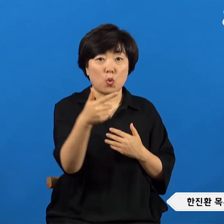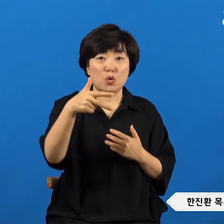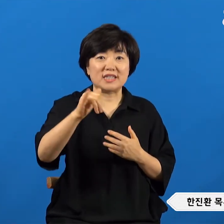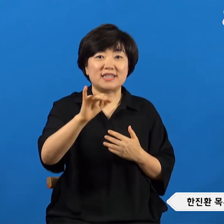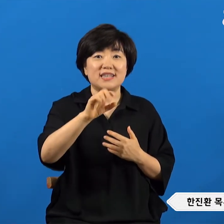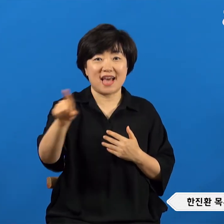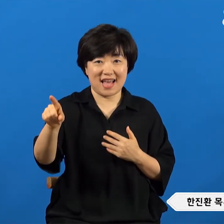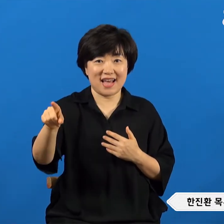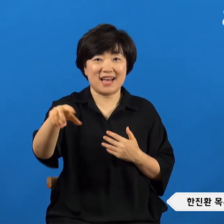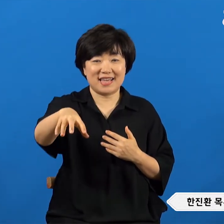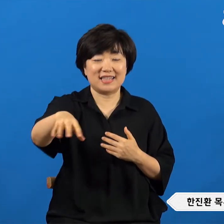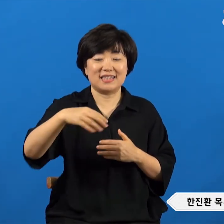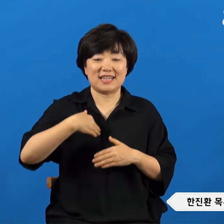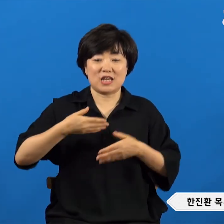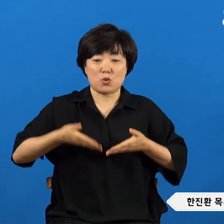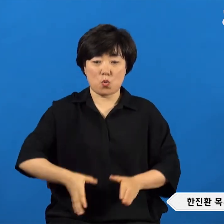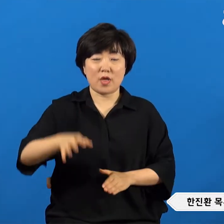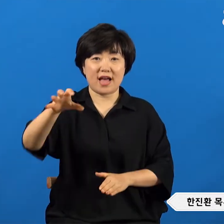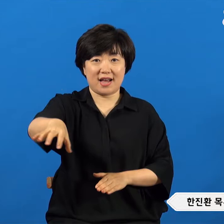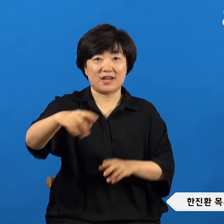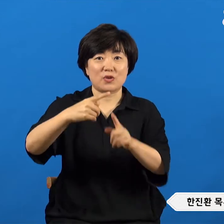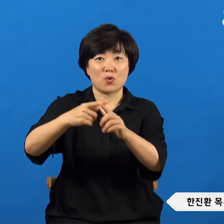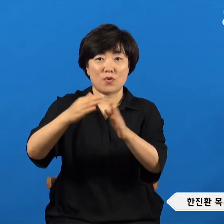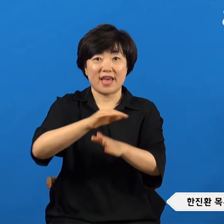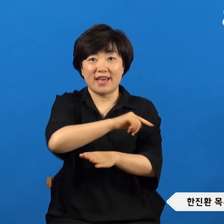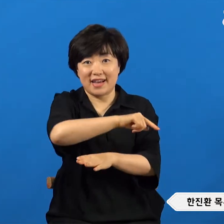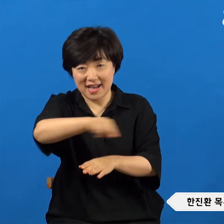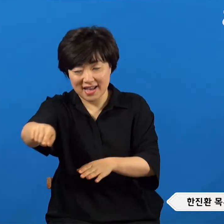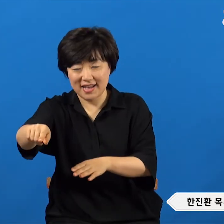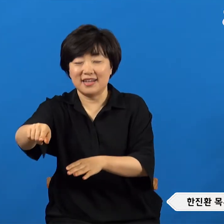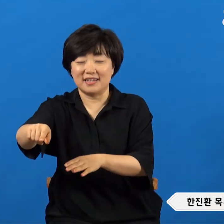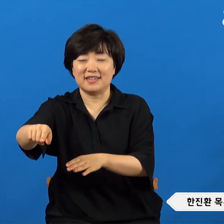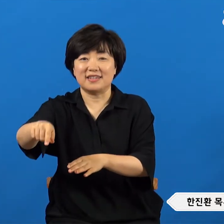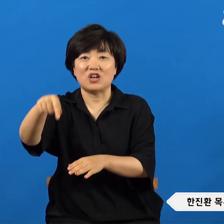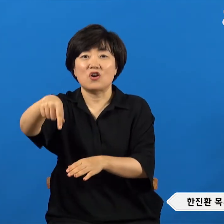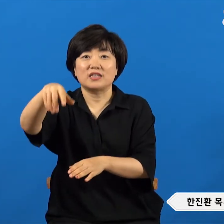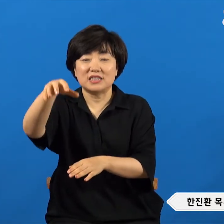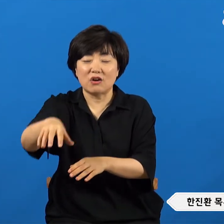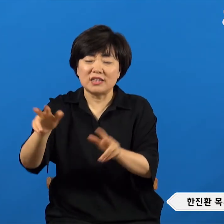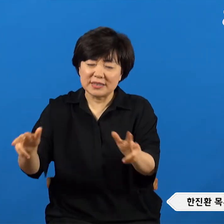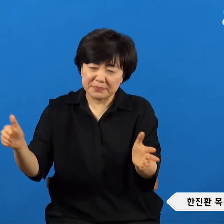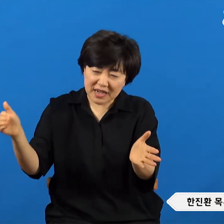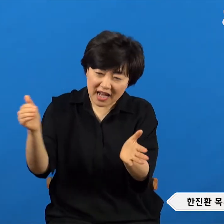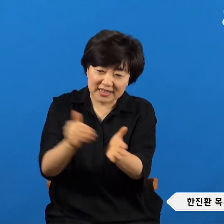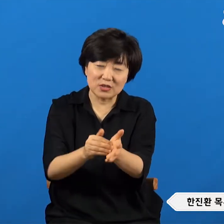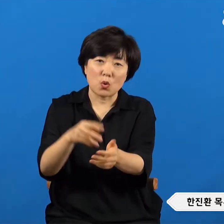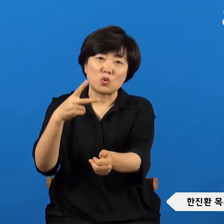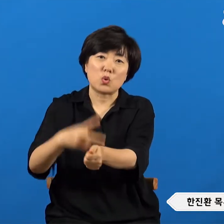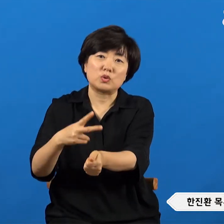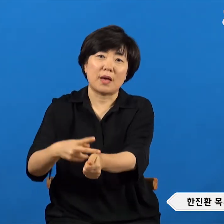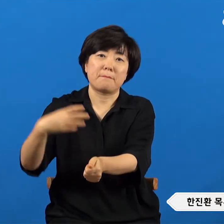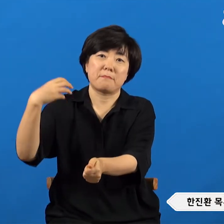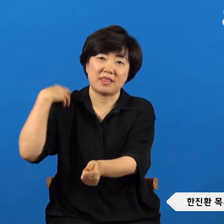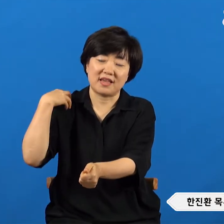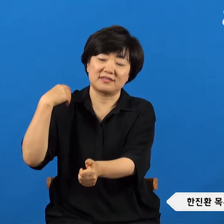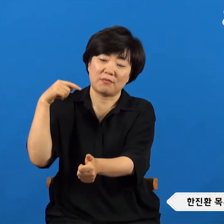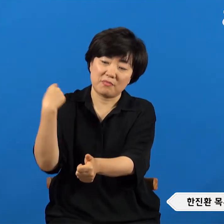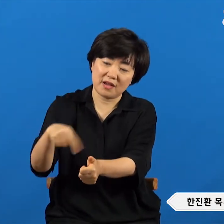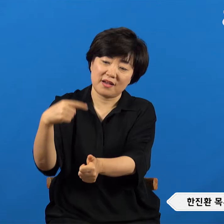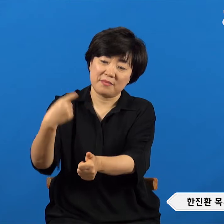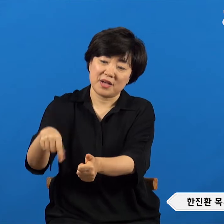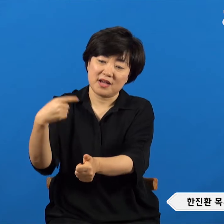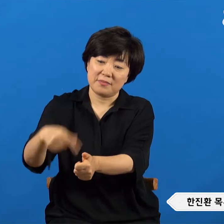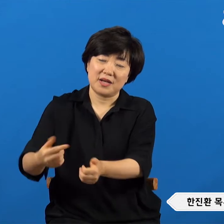고향 교회로 내려갔습니다. 그래서 거기서 지금까지도 교사를 맡아서